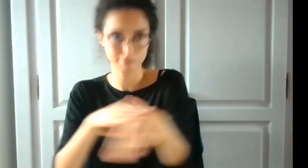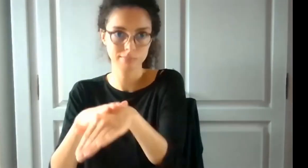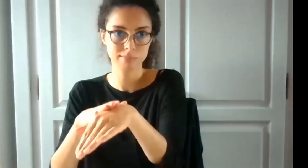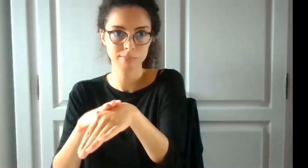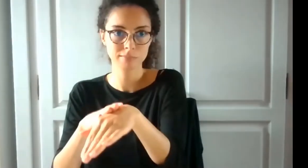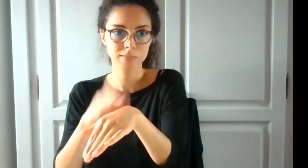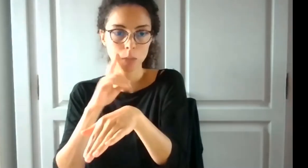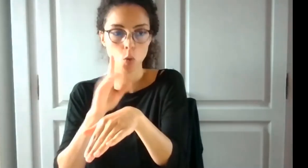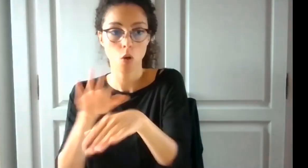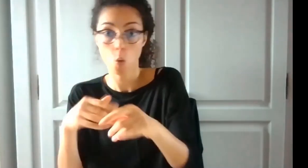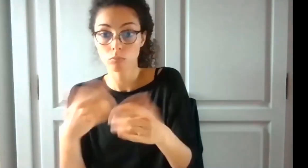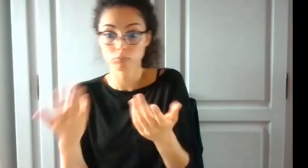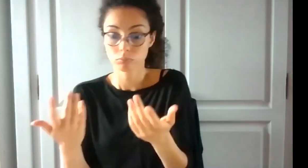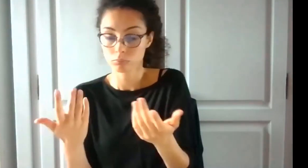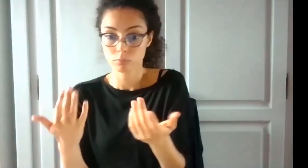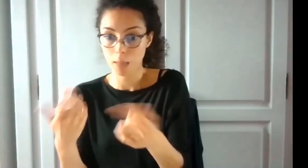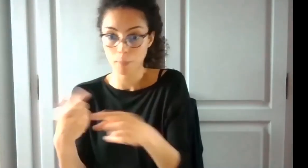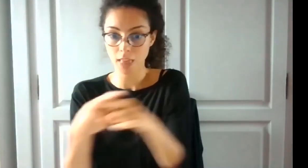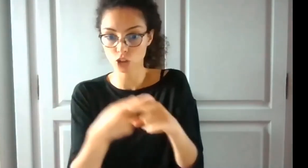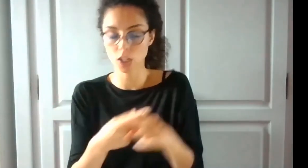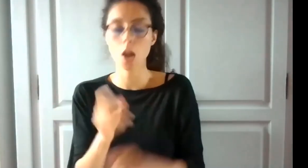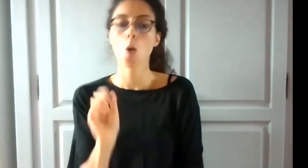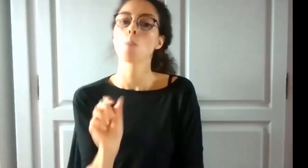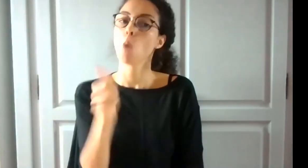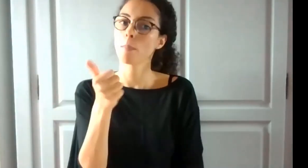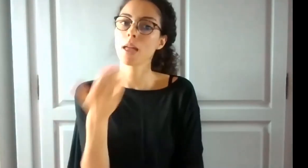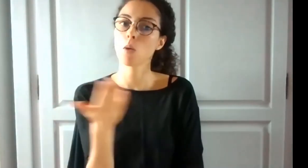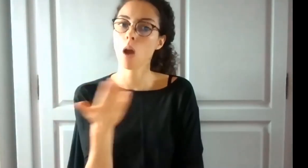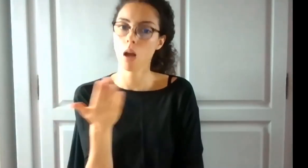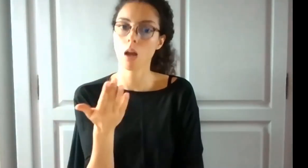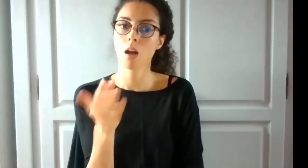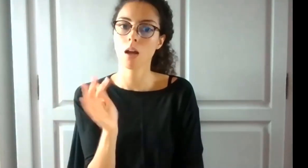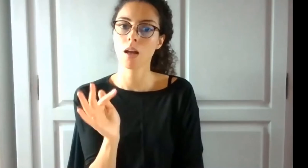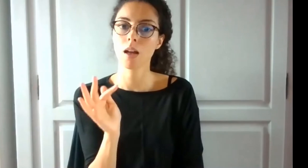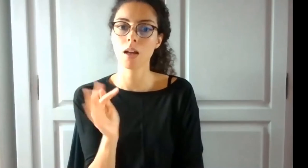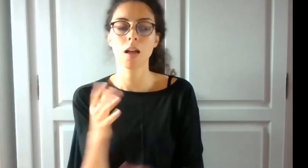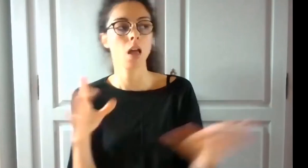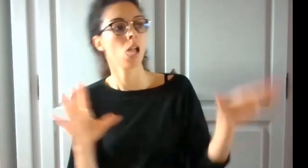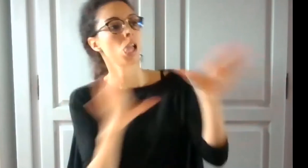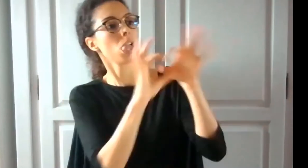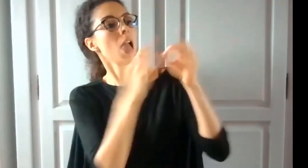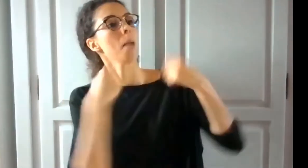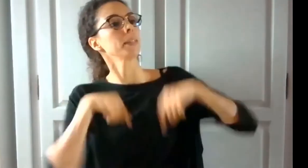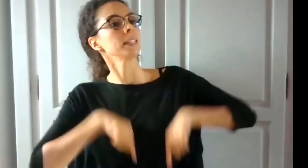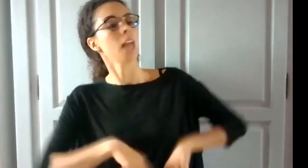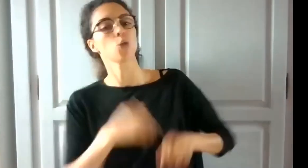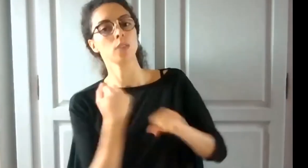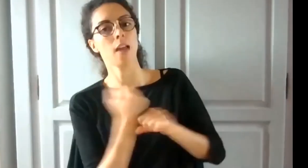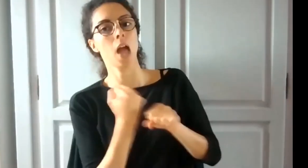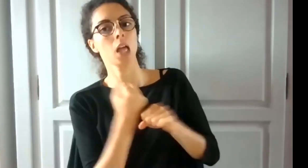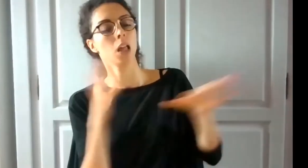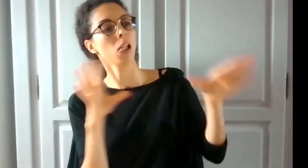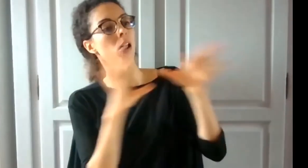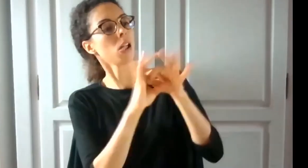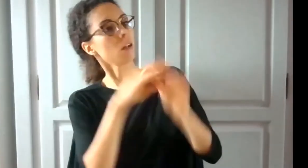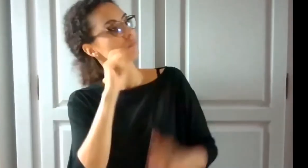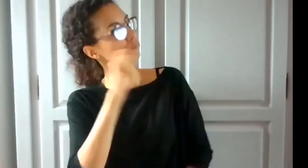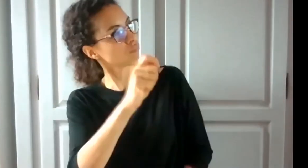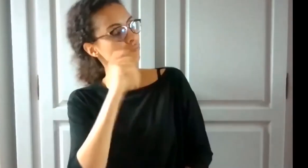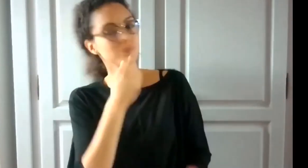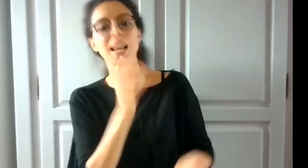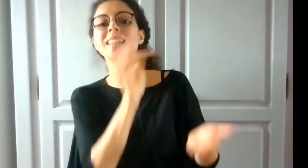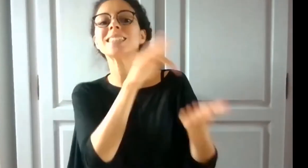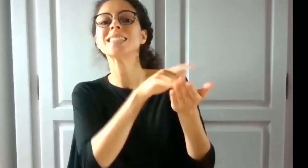les partager. On a d'abord souligné le travail qui a été fait avec le ministère du Travail, qui a diffusé sur son site internet les